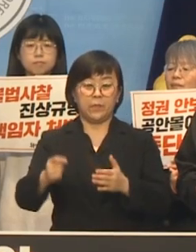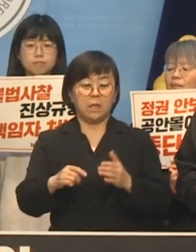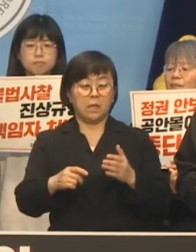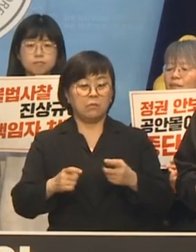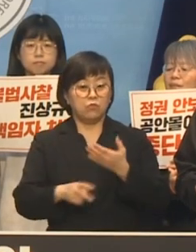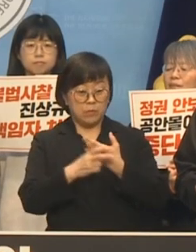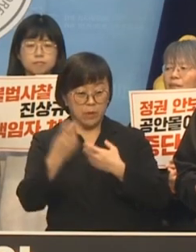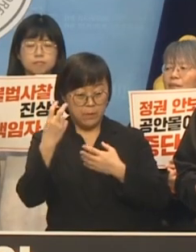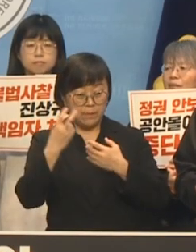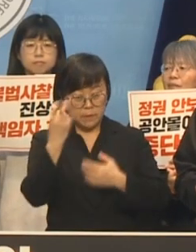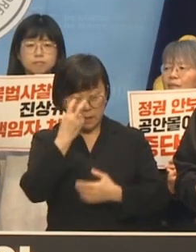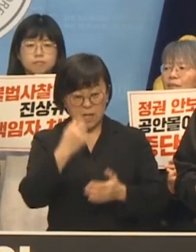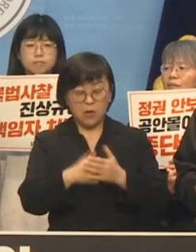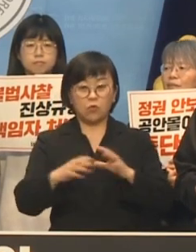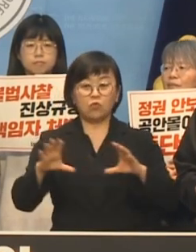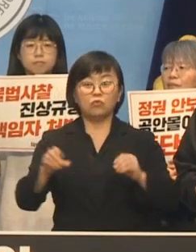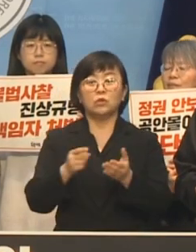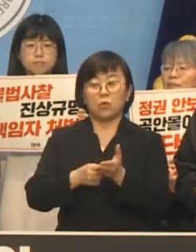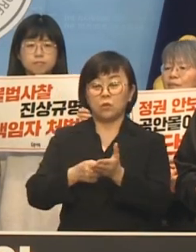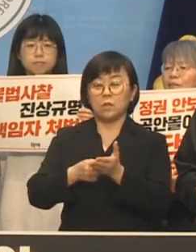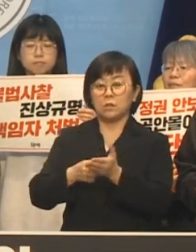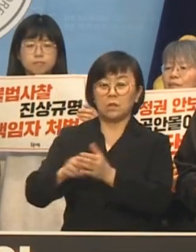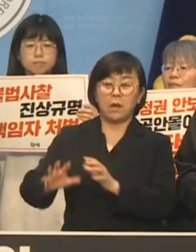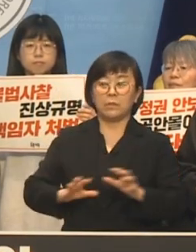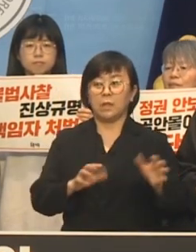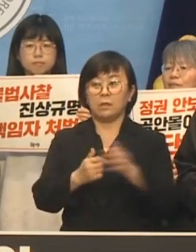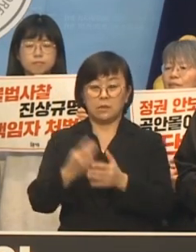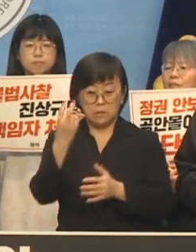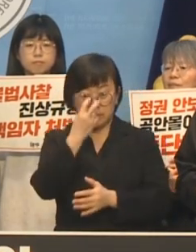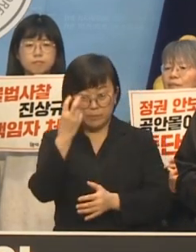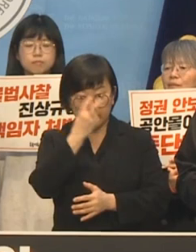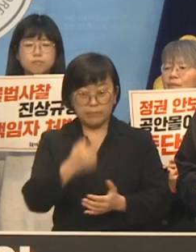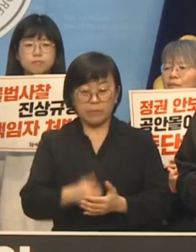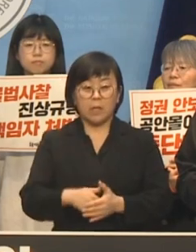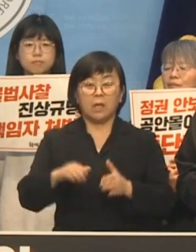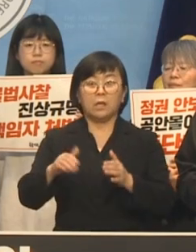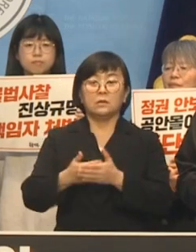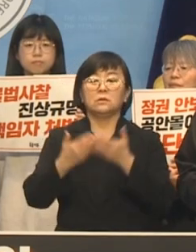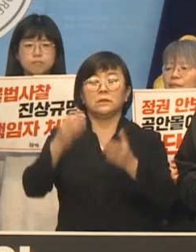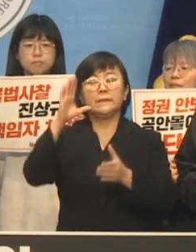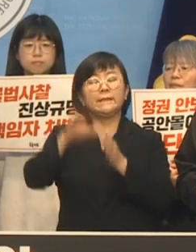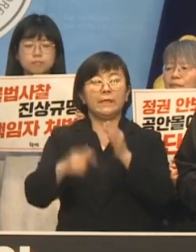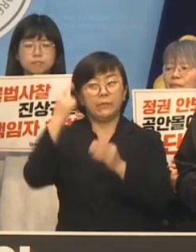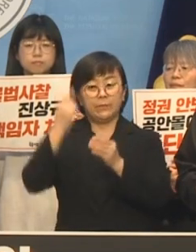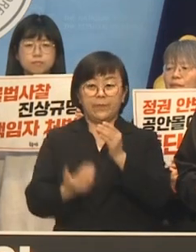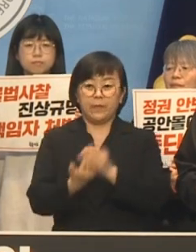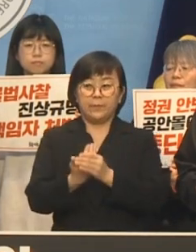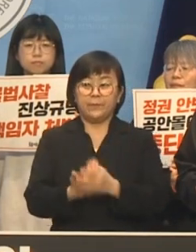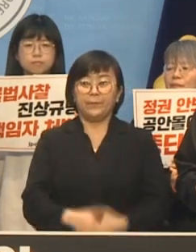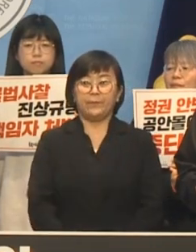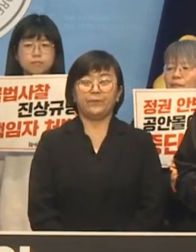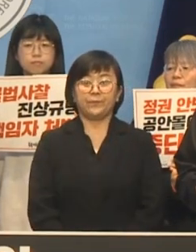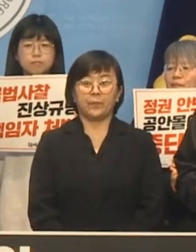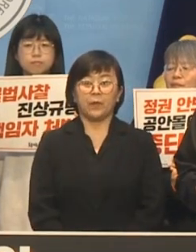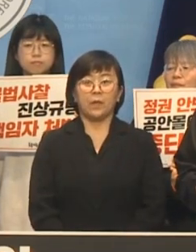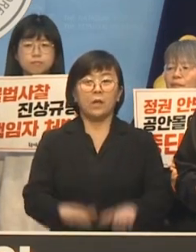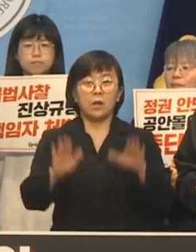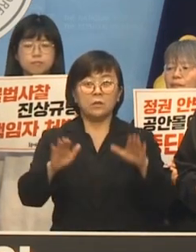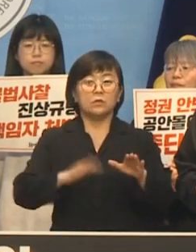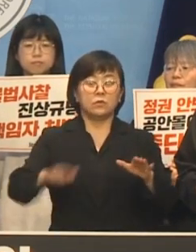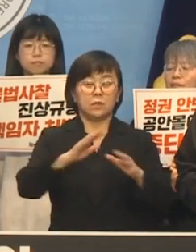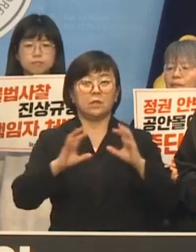사찰, 국무총리실을 동원했던 민간인 사찰, 당시를 떠올리게 합니다. 현재